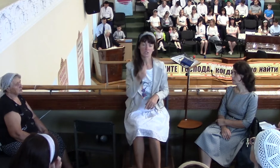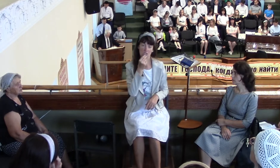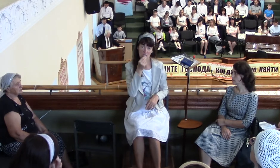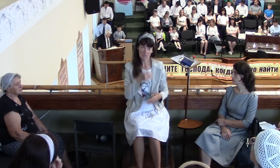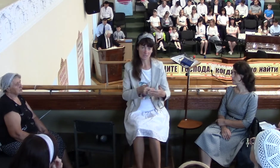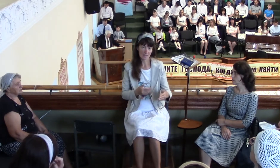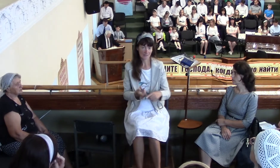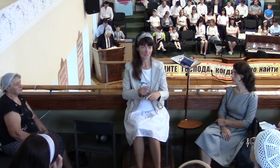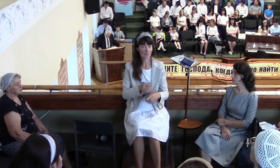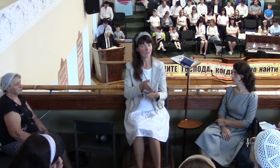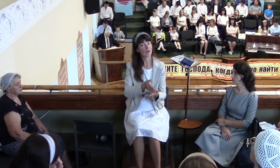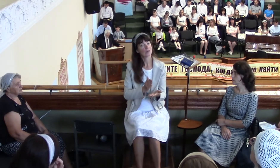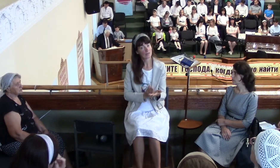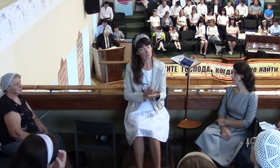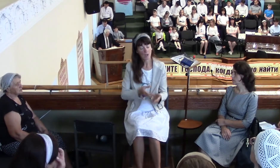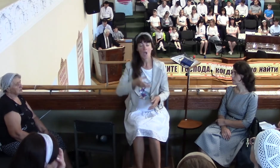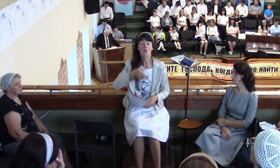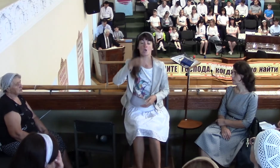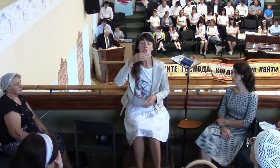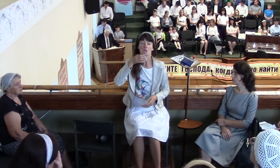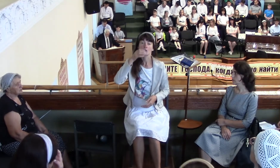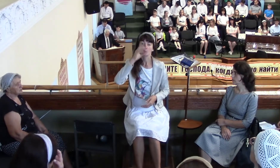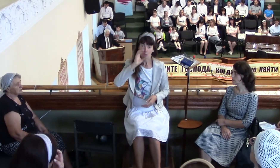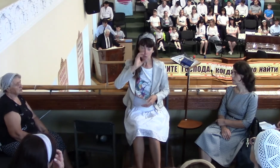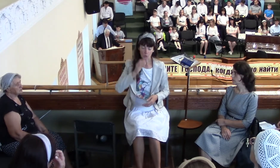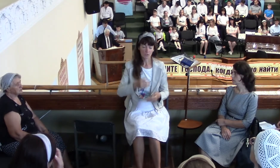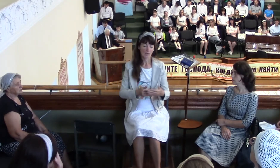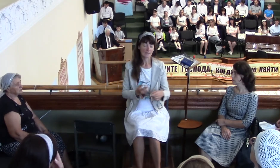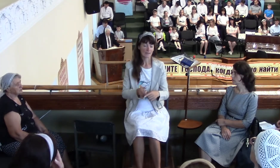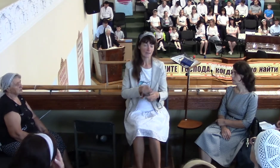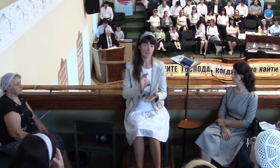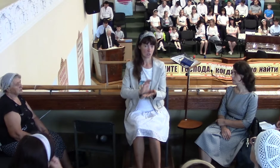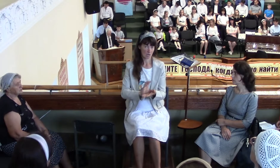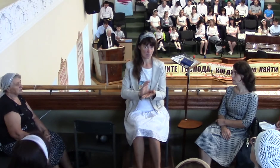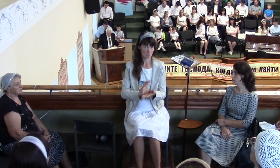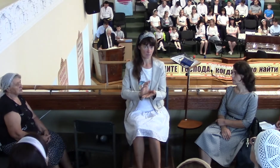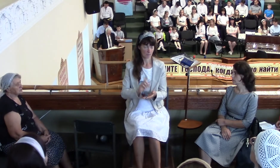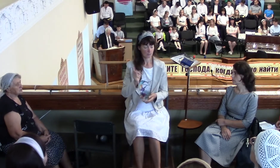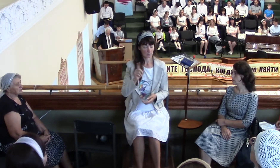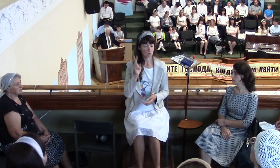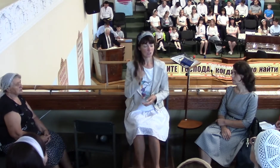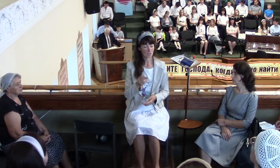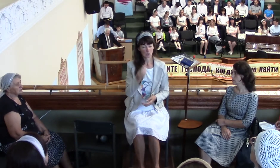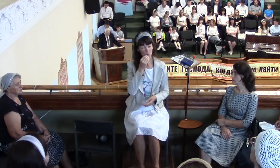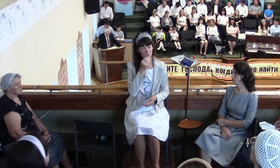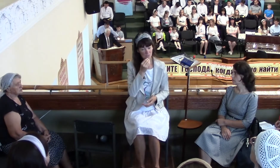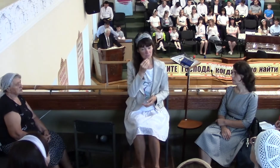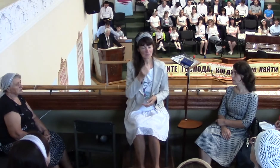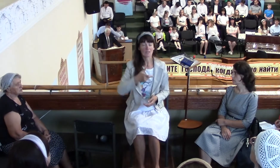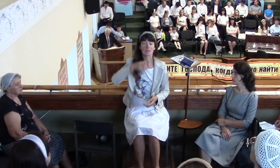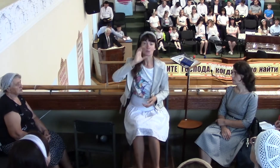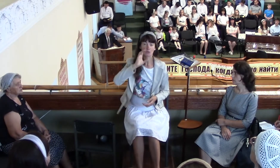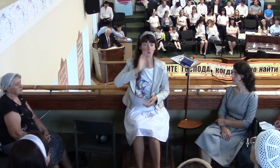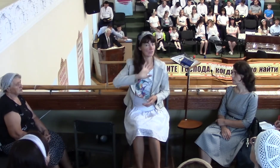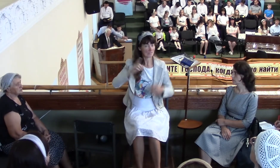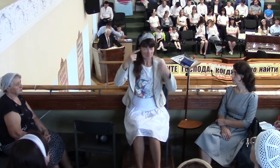сего и пьет из чаши сей. Ибо кто есть и пьет недостойно, тот есть и